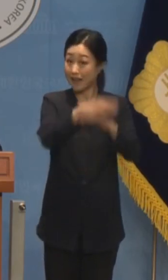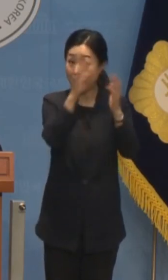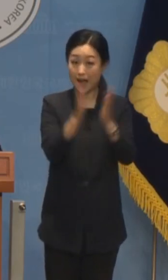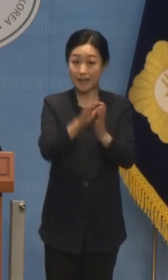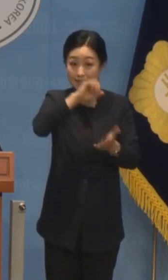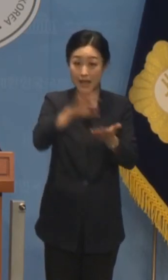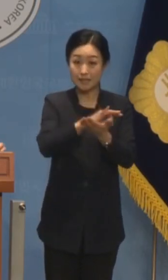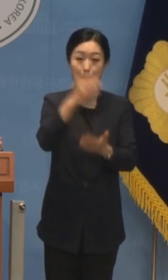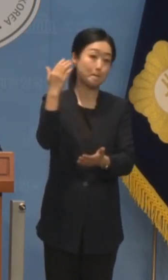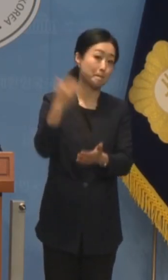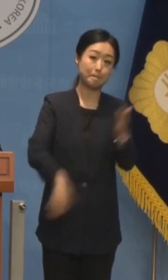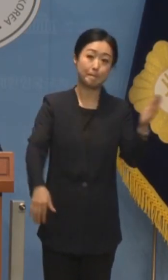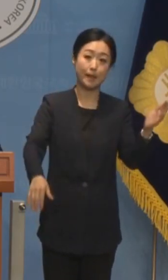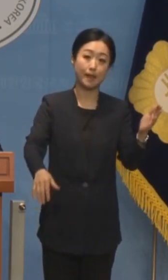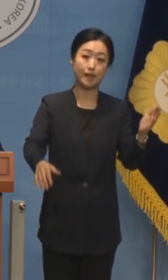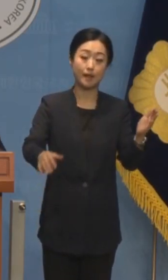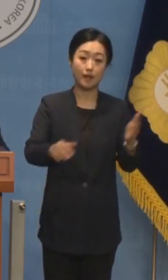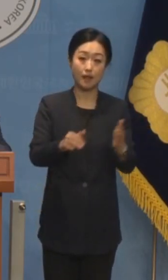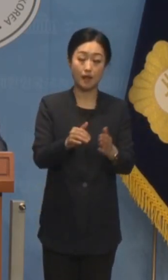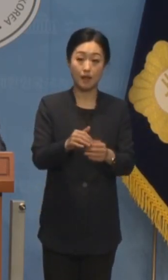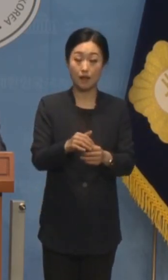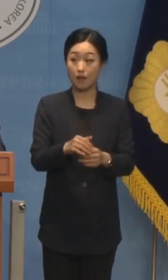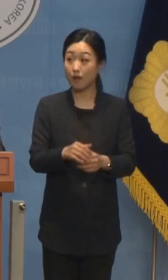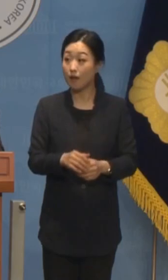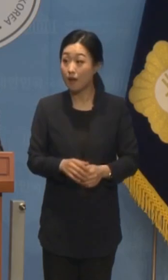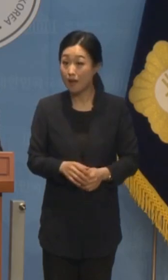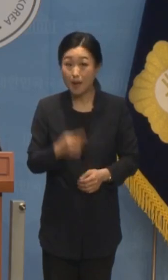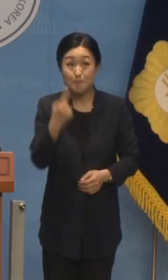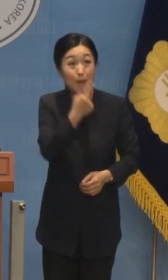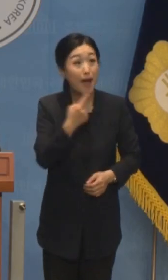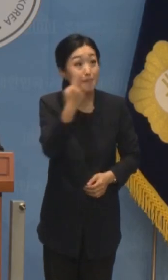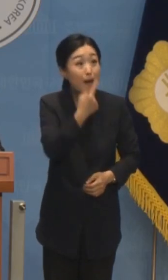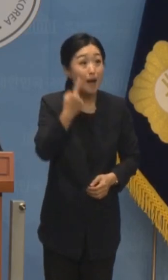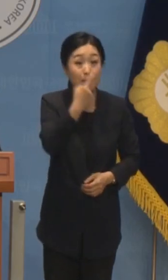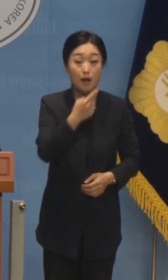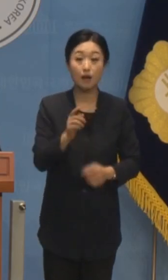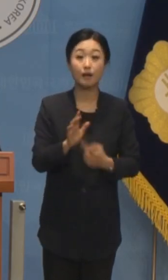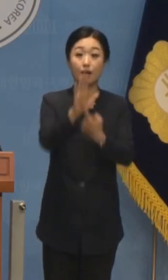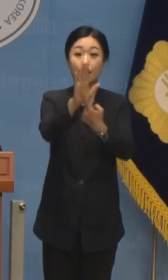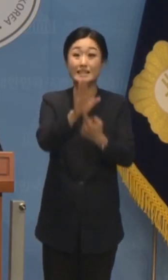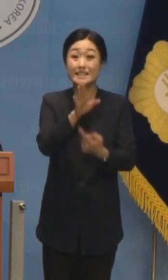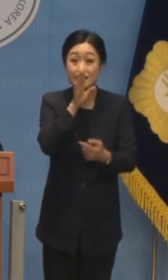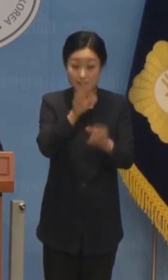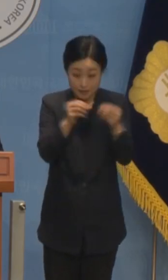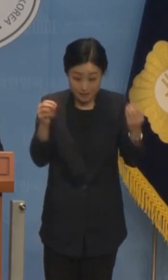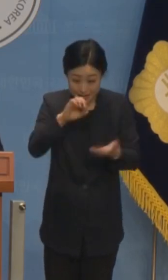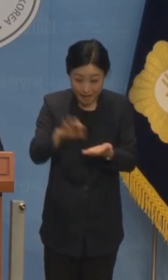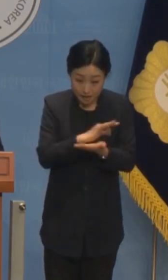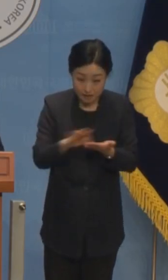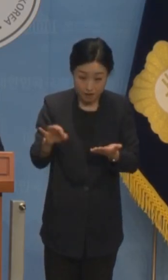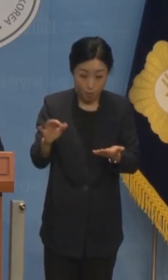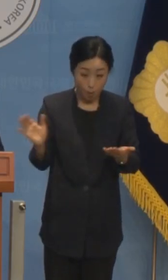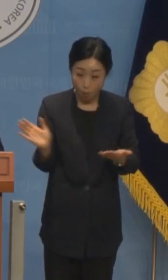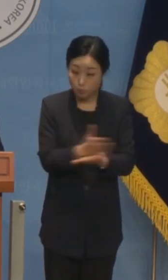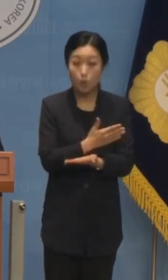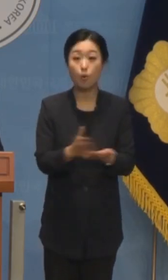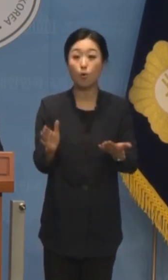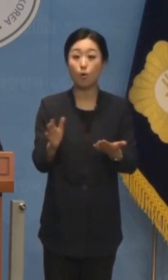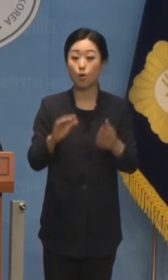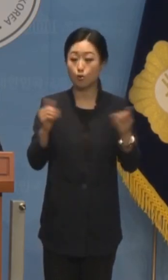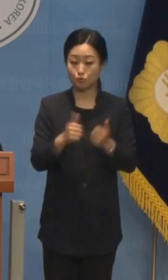포함되지도 않았습니다 이처럼 말만 앞세울뿐 정작 예산에는 전혀 반영되지 않은 채